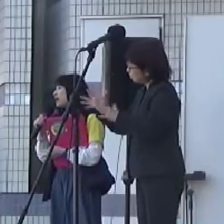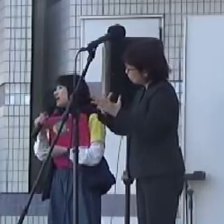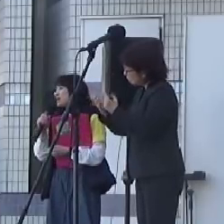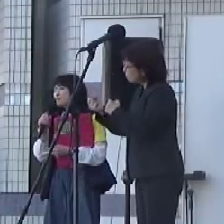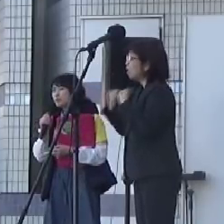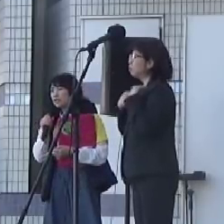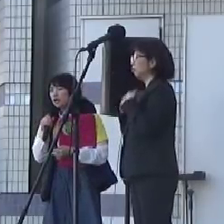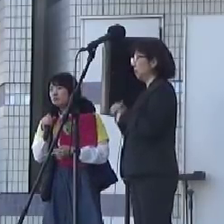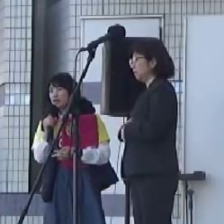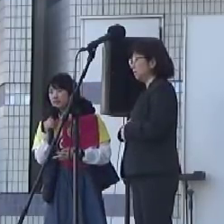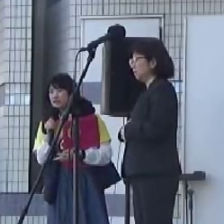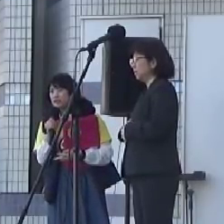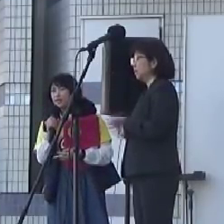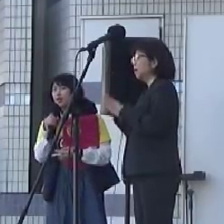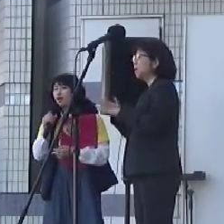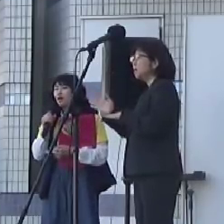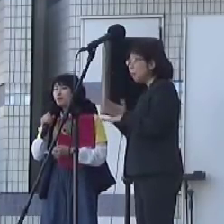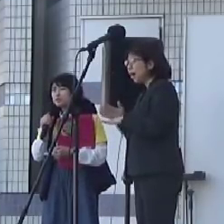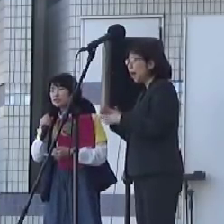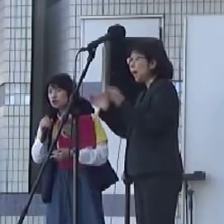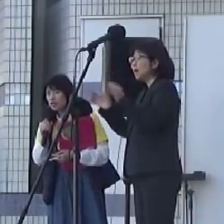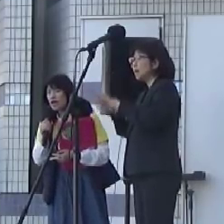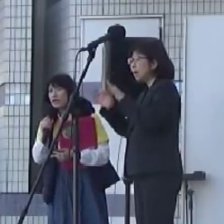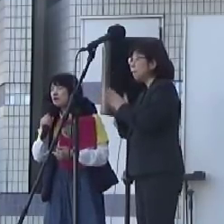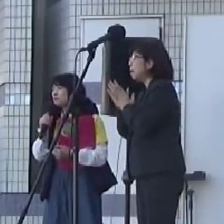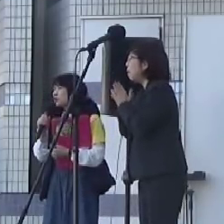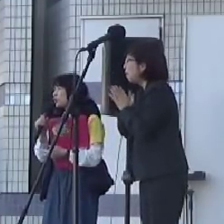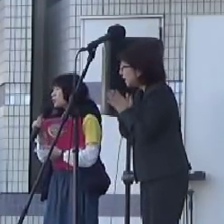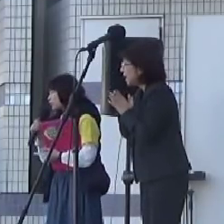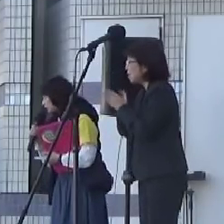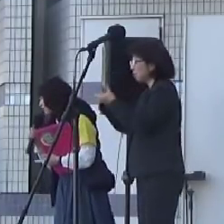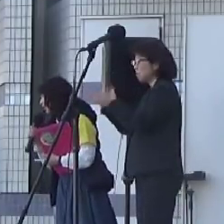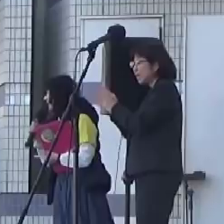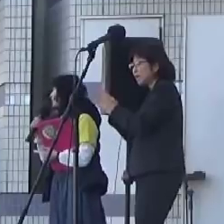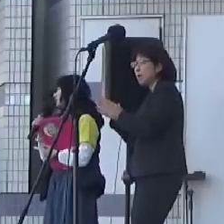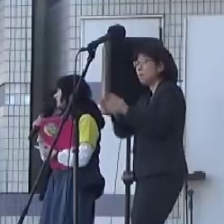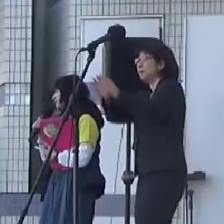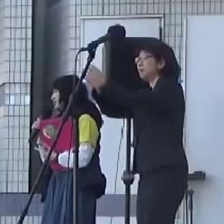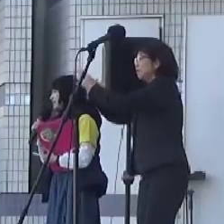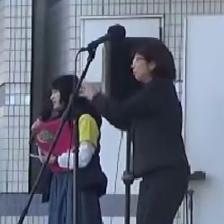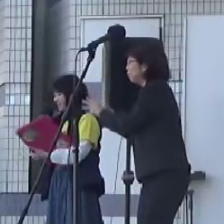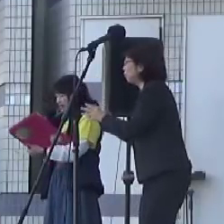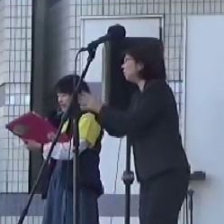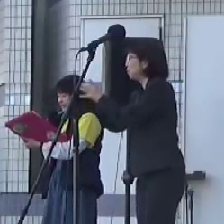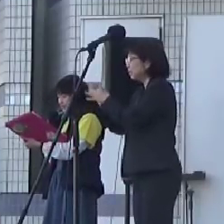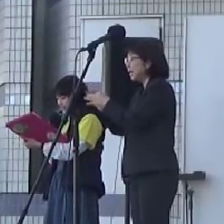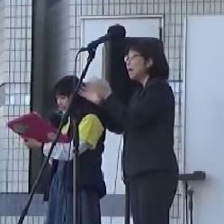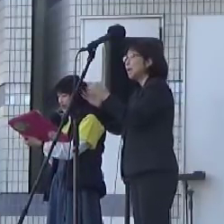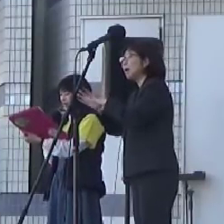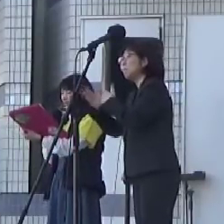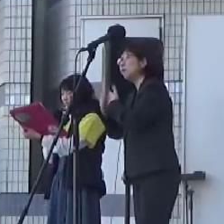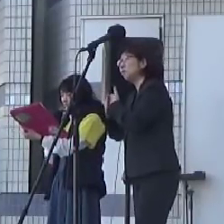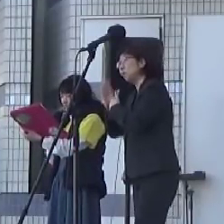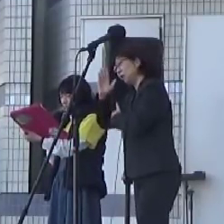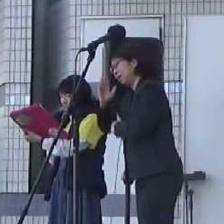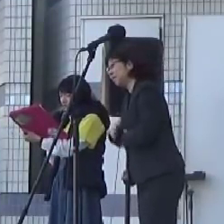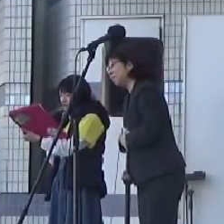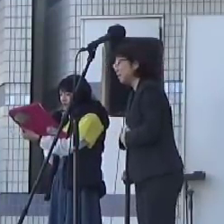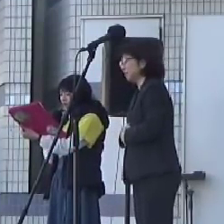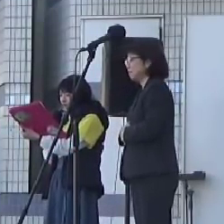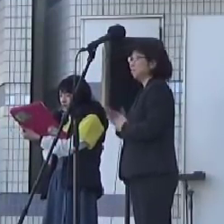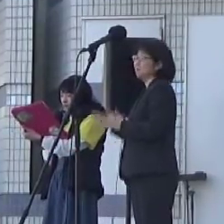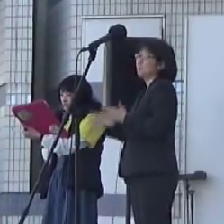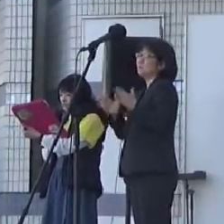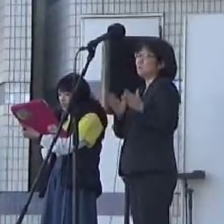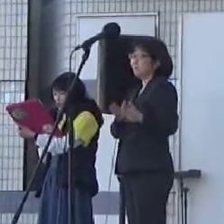今からカンパ隊が回りますので、皆さんどうかカンパの方よろしくお願いいたします。それでは続きまして